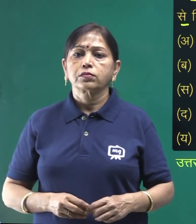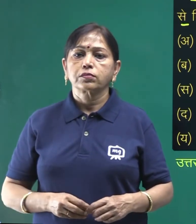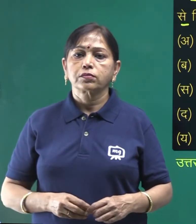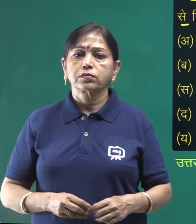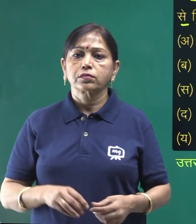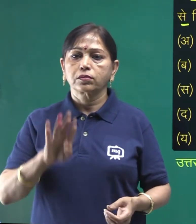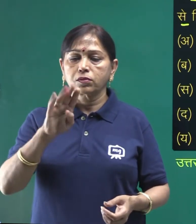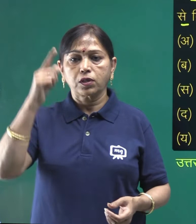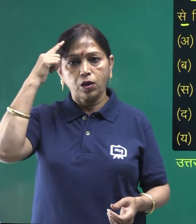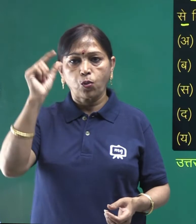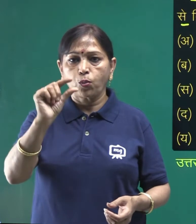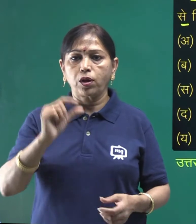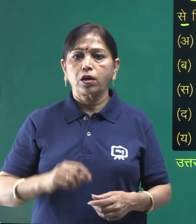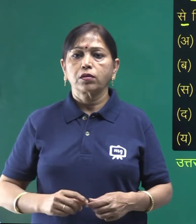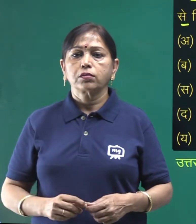4 कोयला,